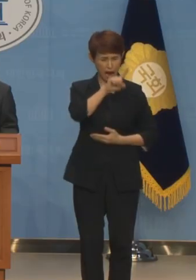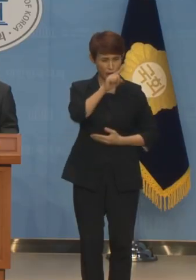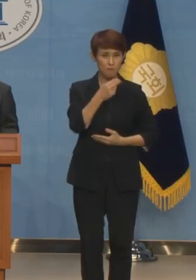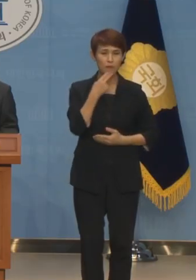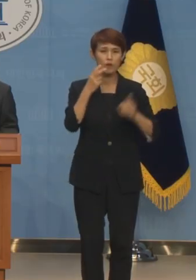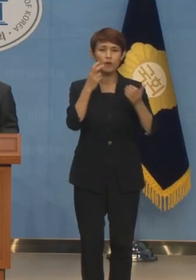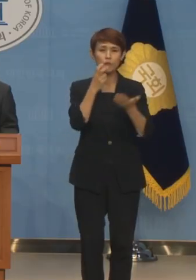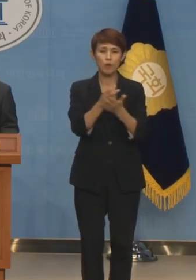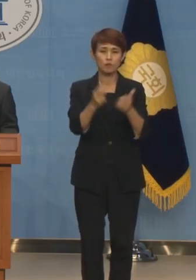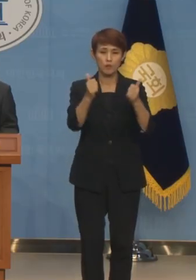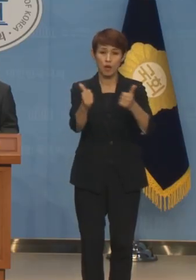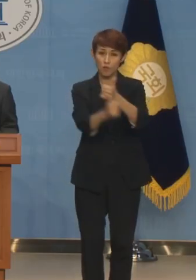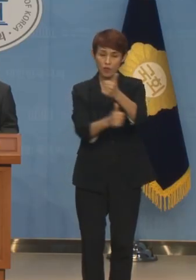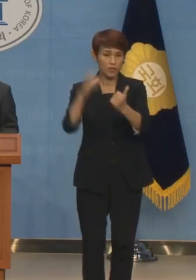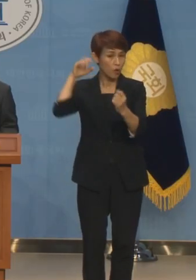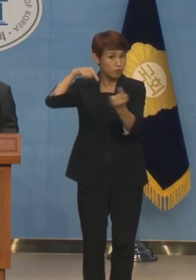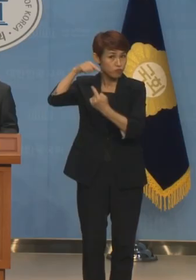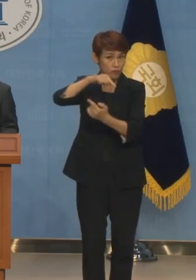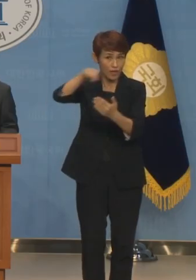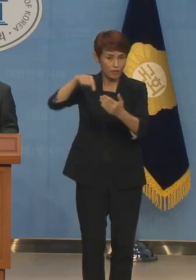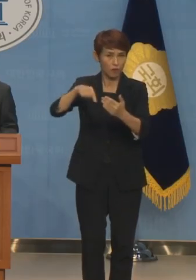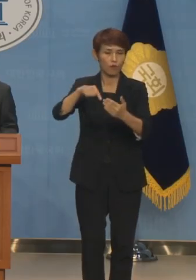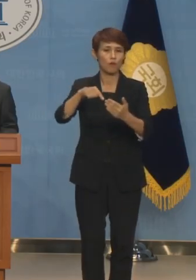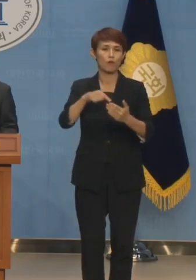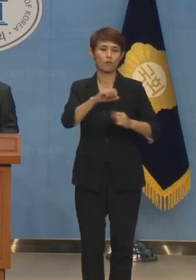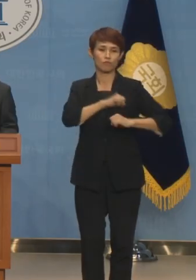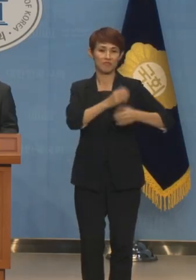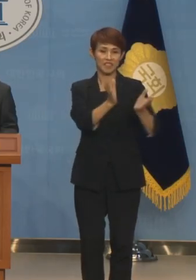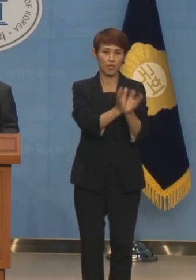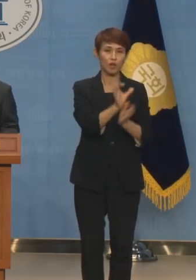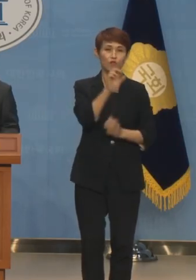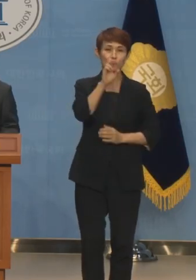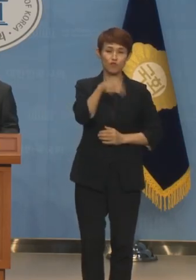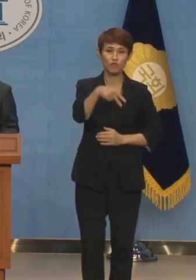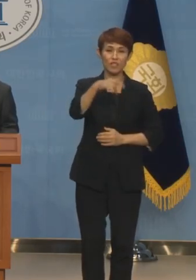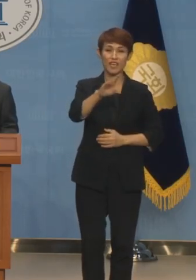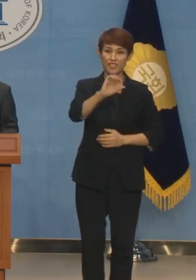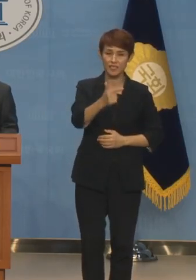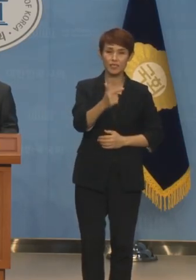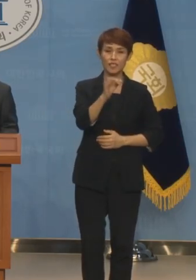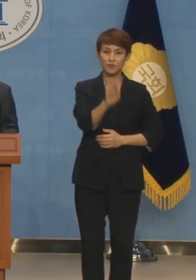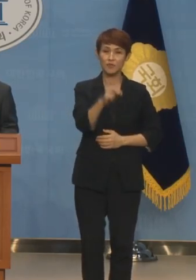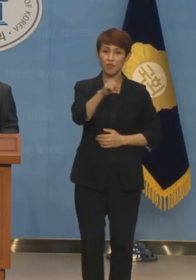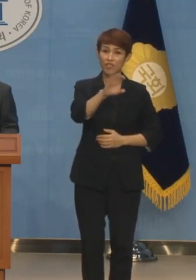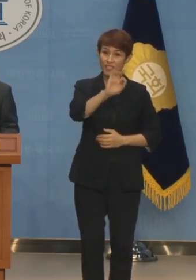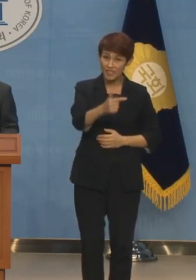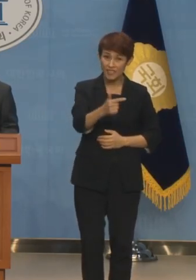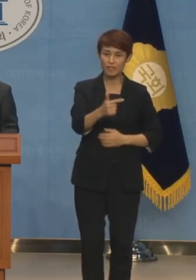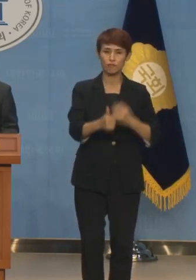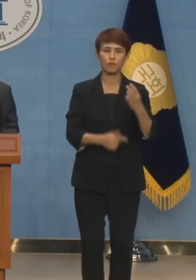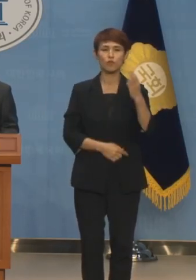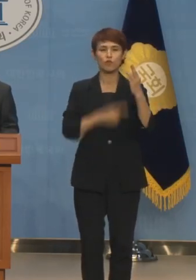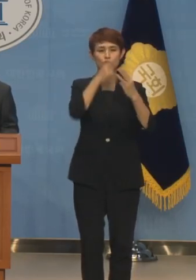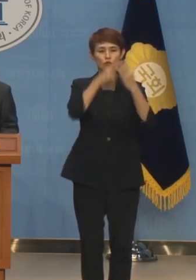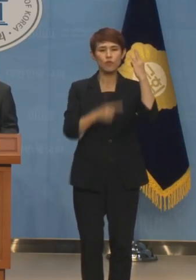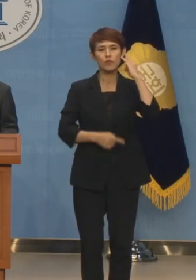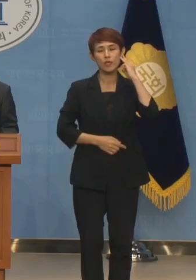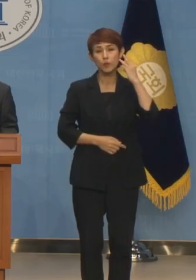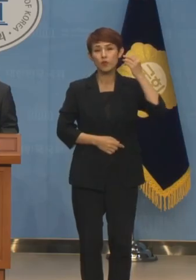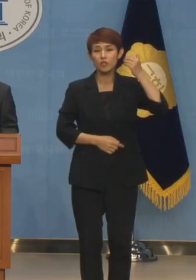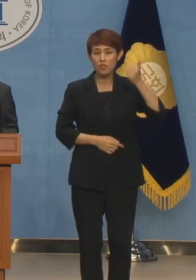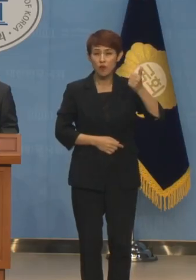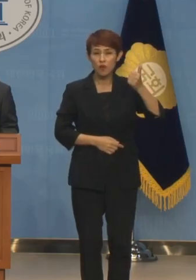법사위 청문회에서 이종섭, 유재은, 임성근 등 윤 대통령의